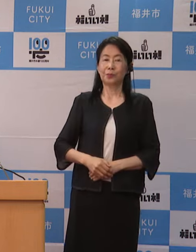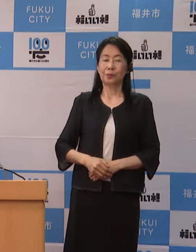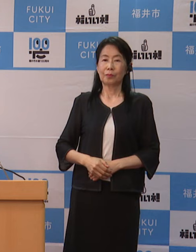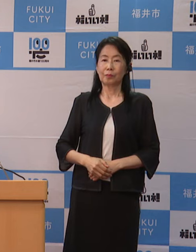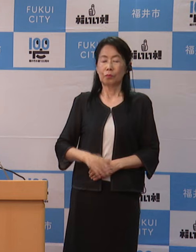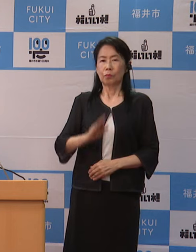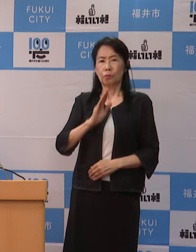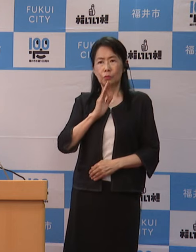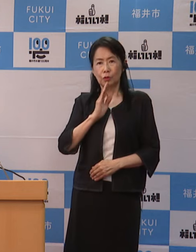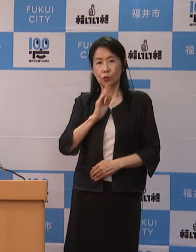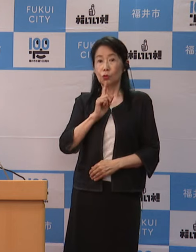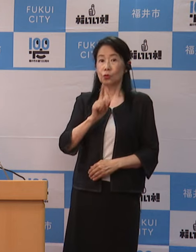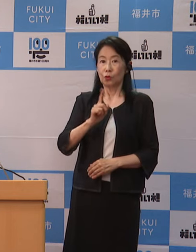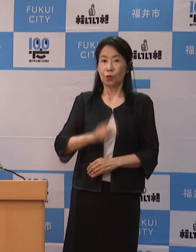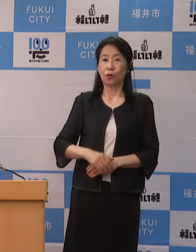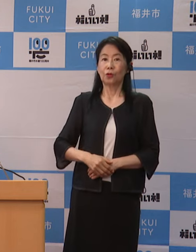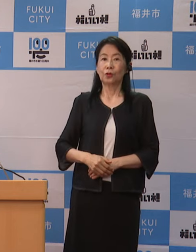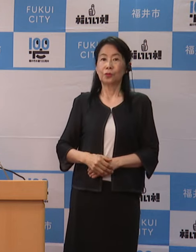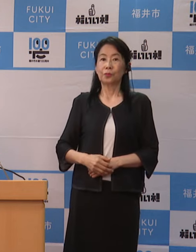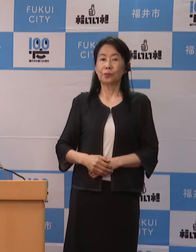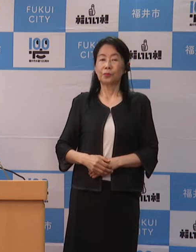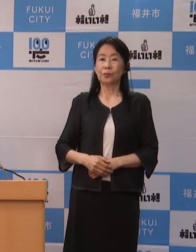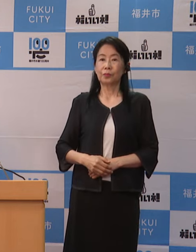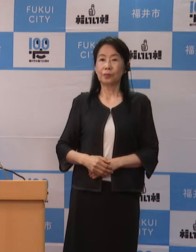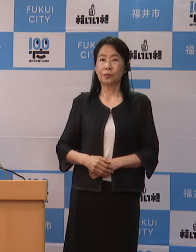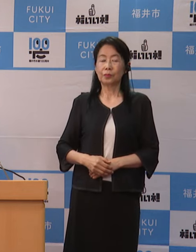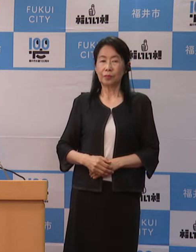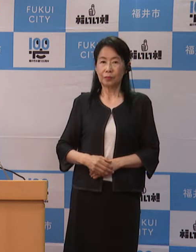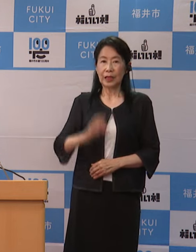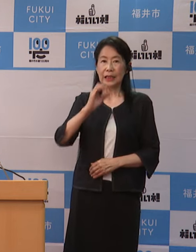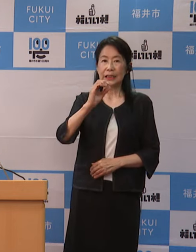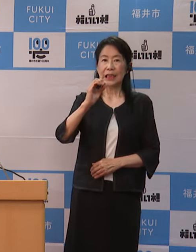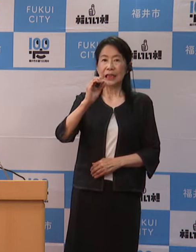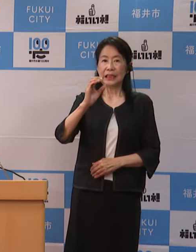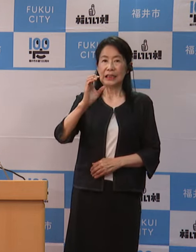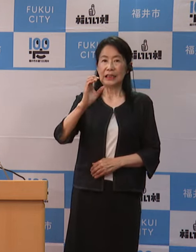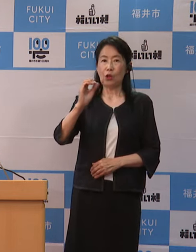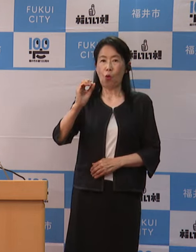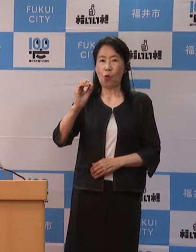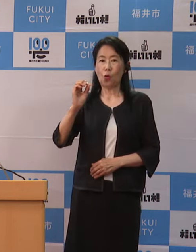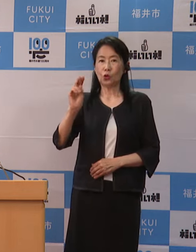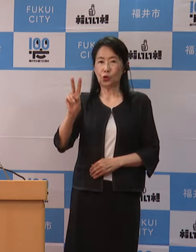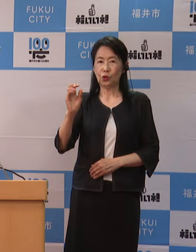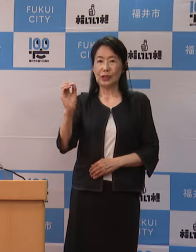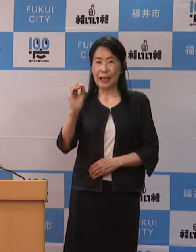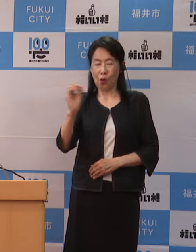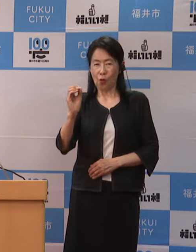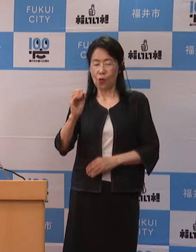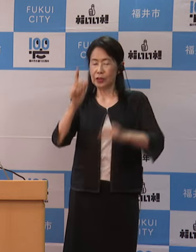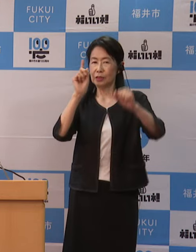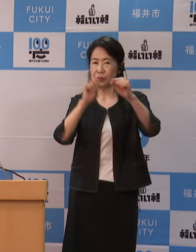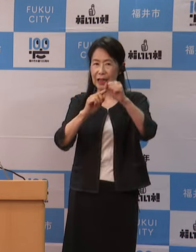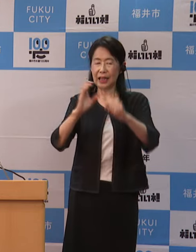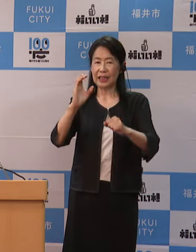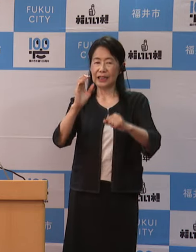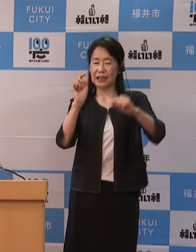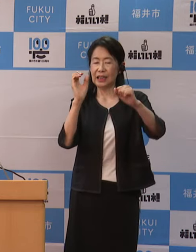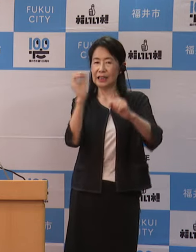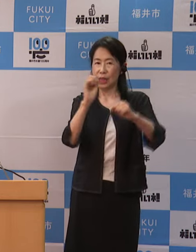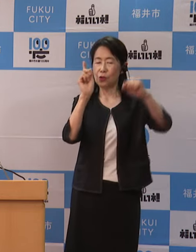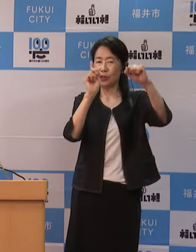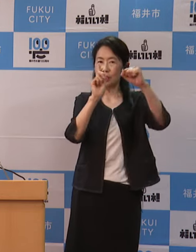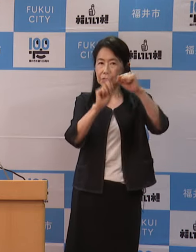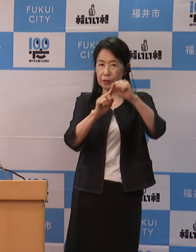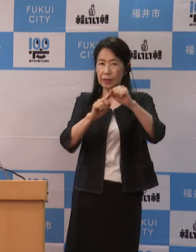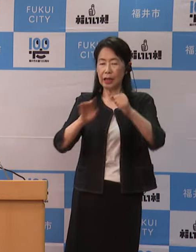実はそのゼロカーボンに向けてやっぱり一生懸命やっておられて、それをデータ分析して、これも実は私帰って